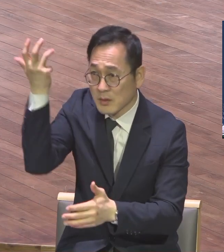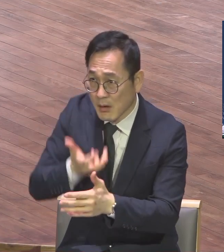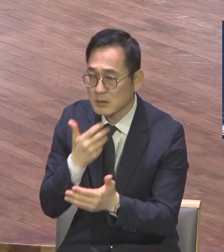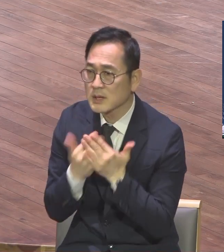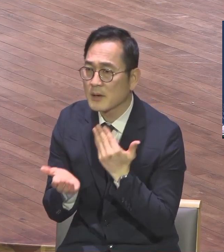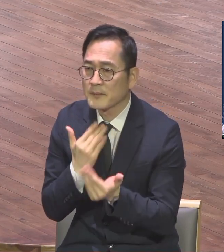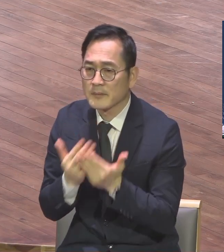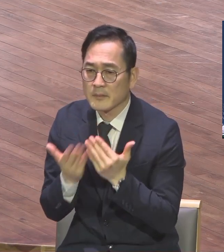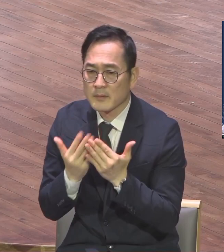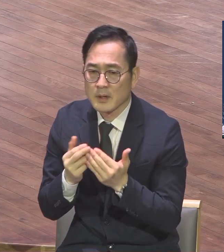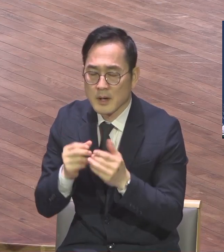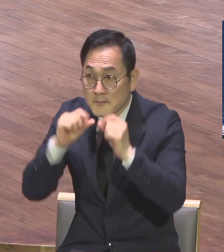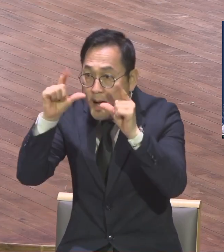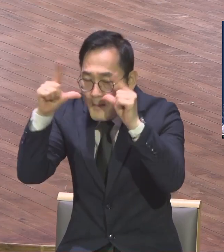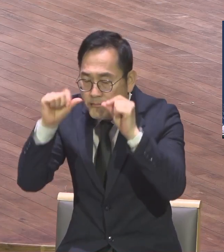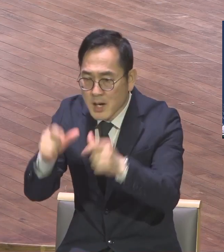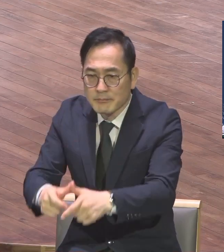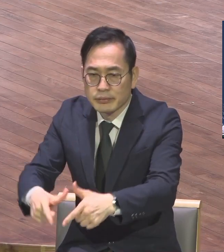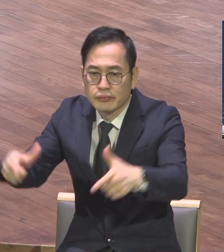바울은